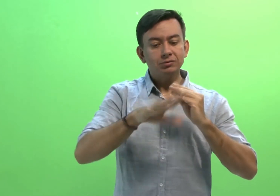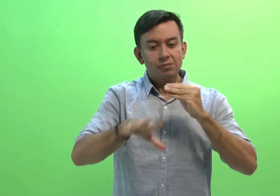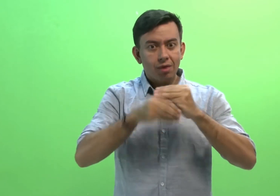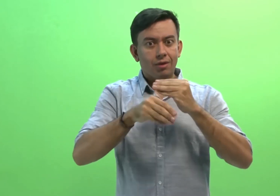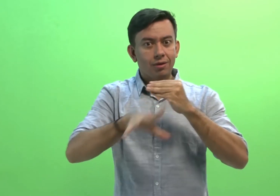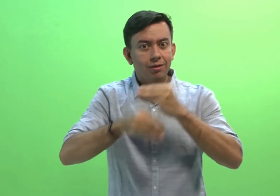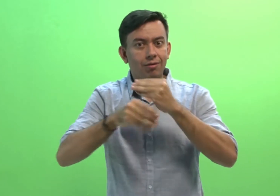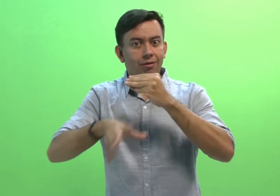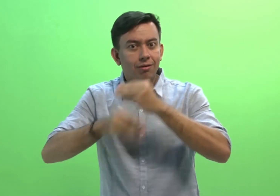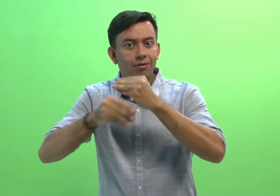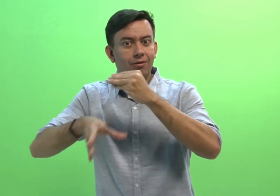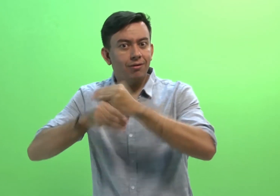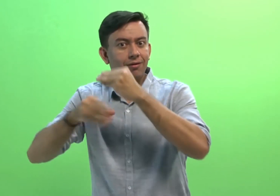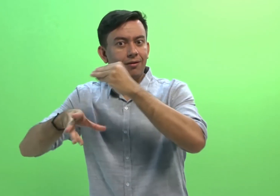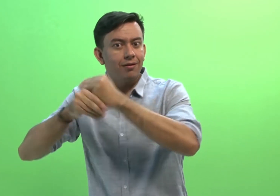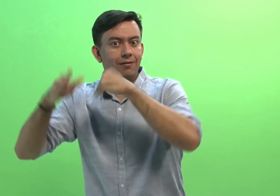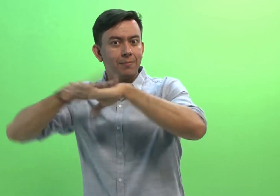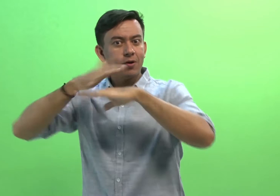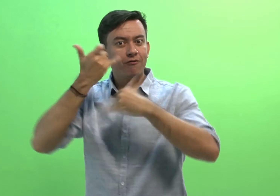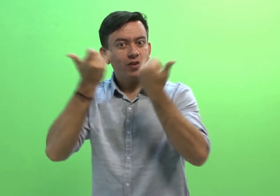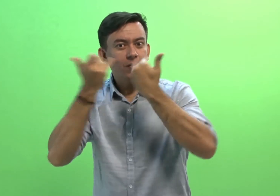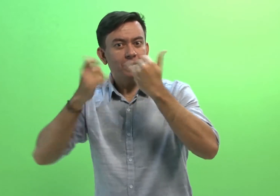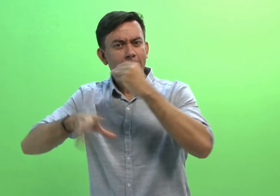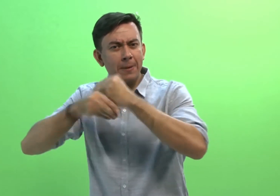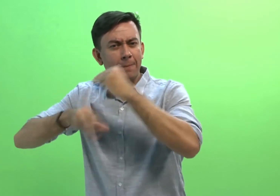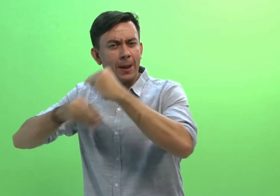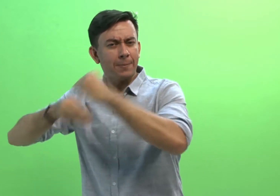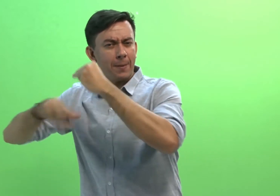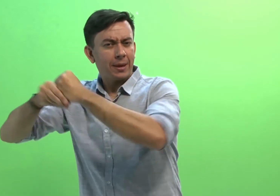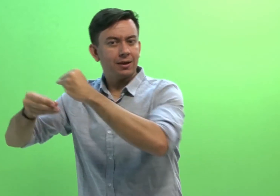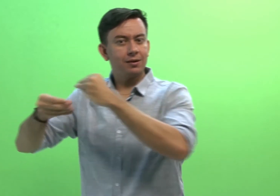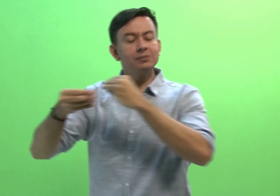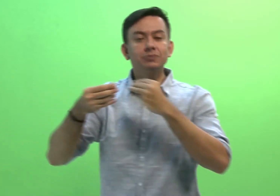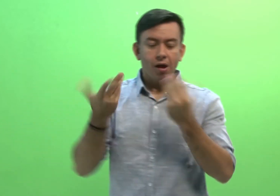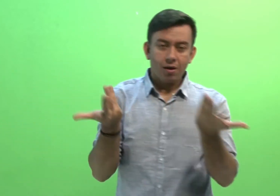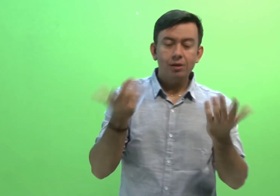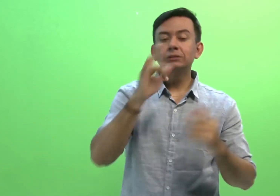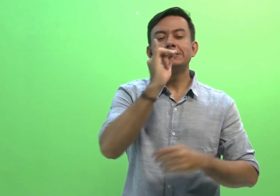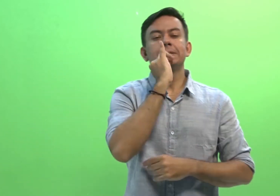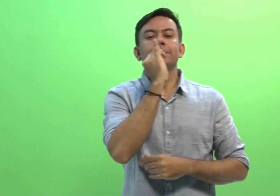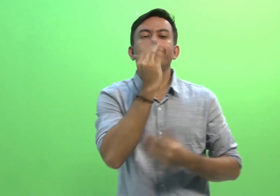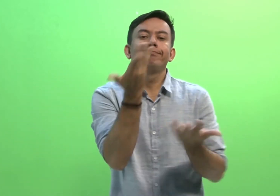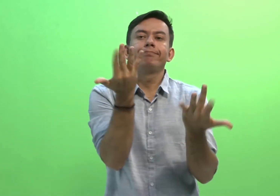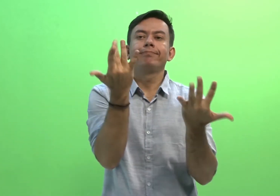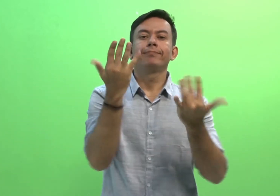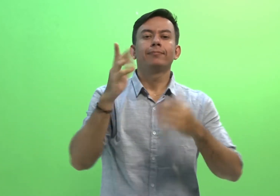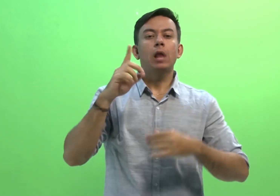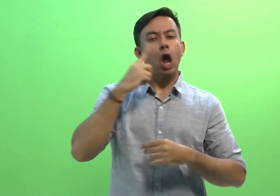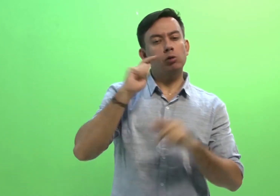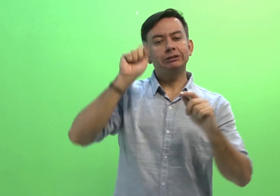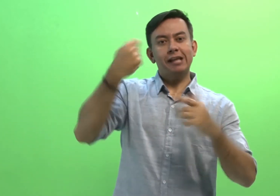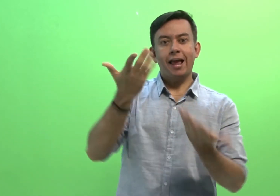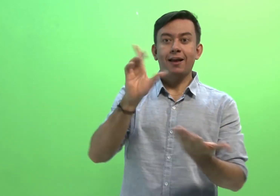acontece? Então, são sinais que vão se complementando, são informações que se complementam. Então, por